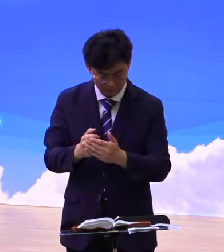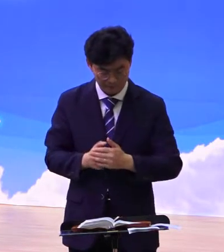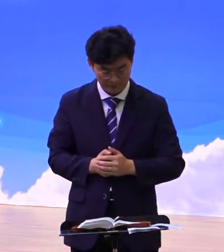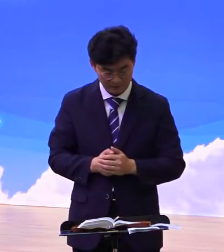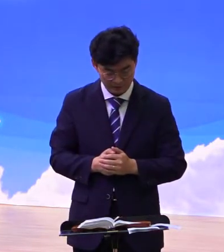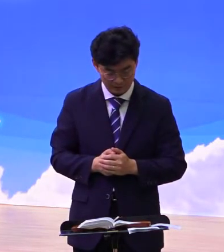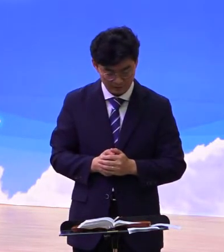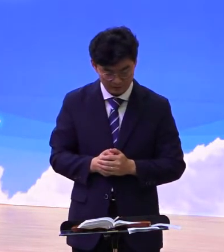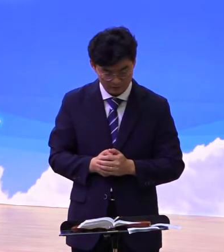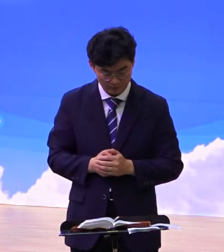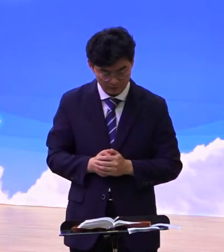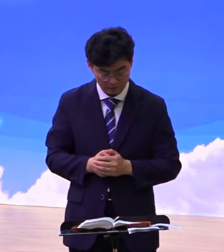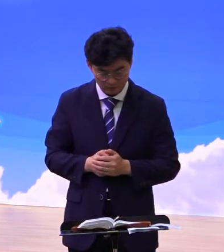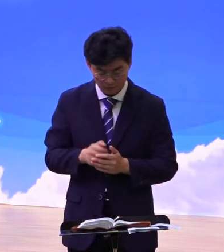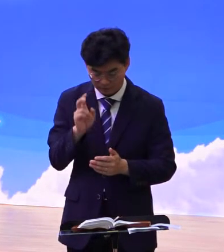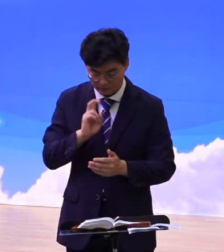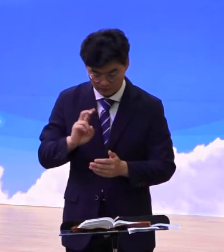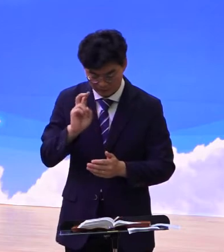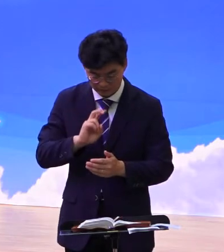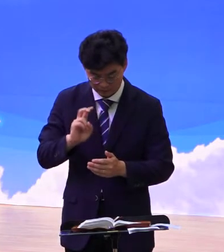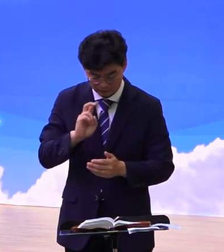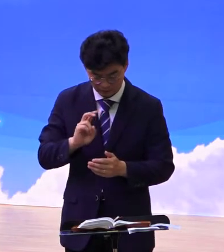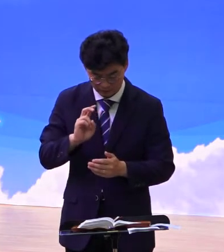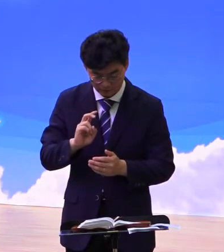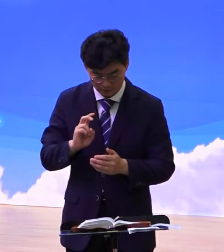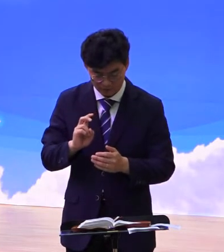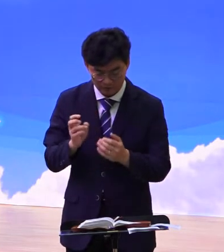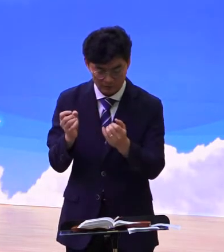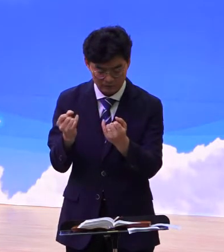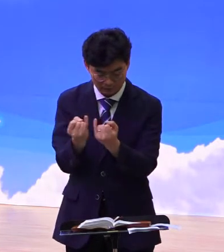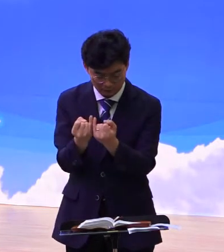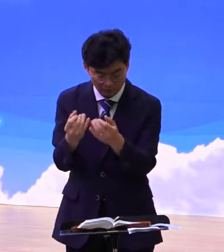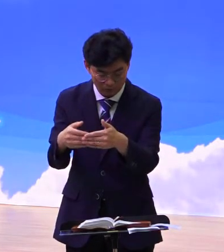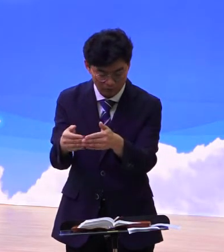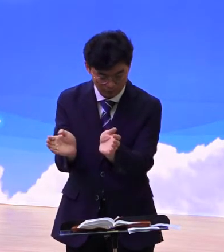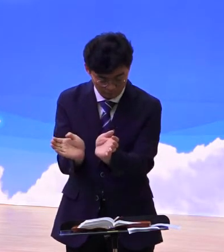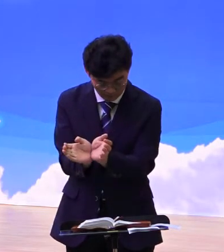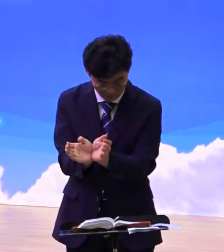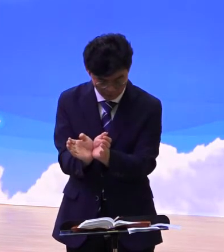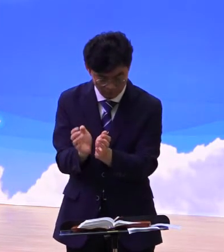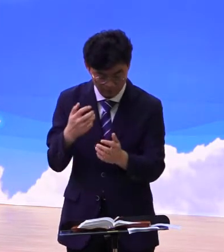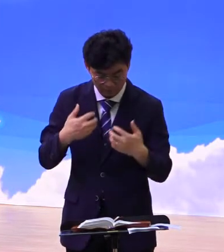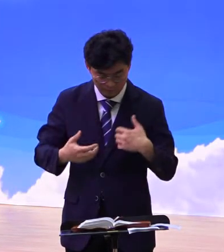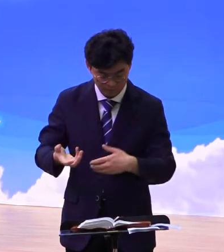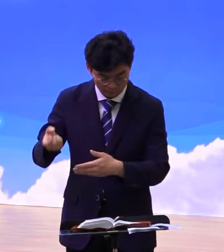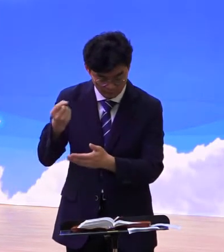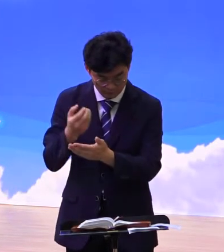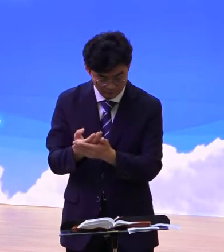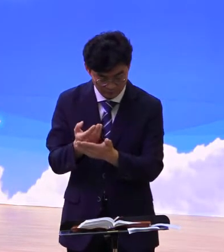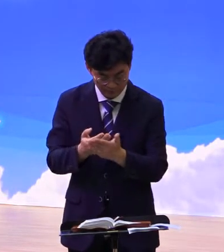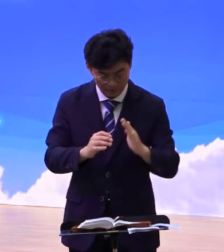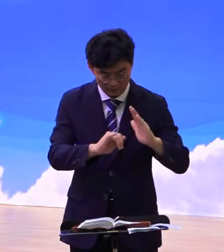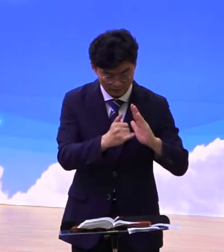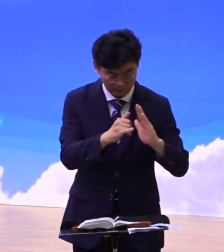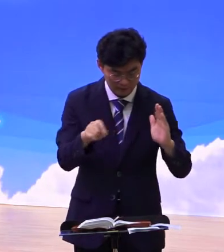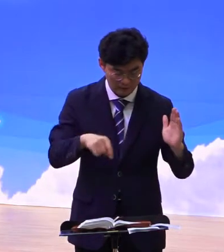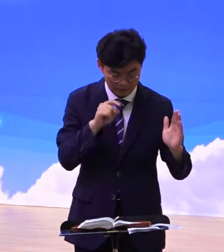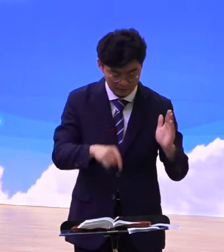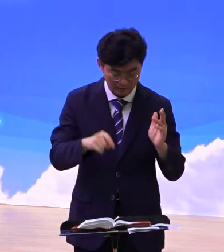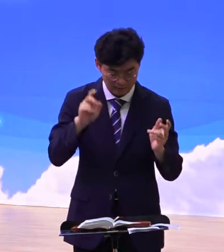일전도의 모든 회원들 사랑하고 축복합니다. 가정과 생활 속에 주님 늘